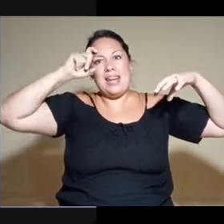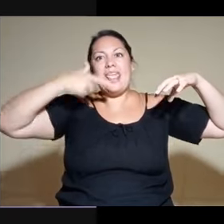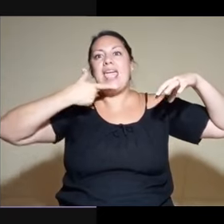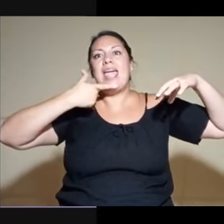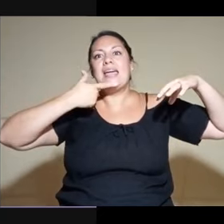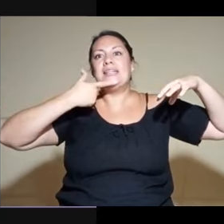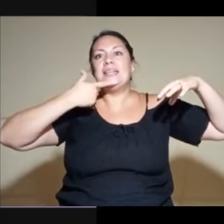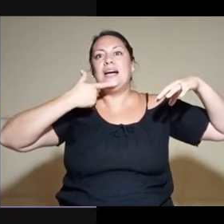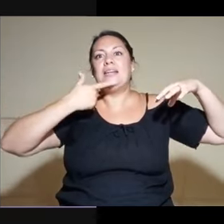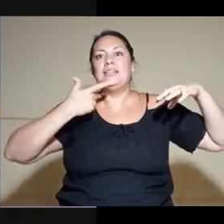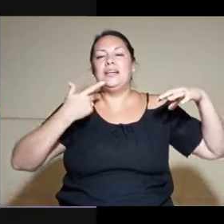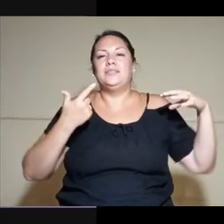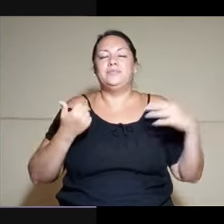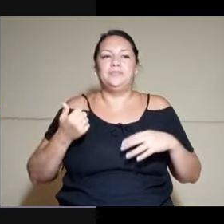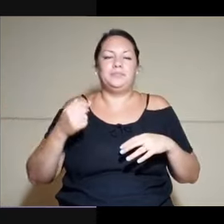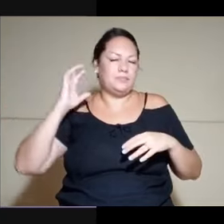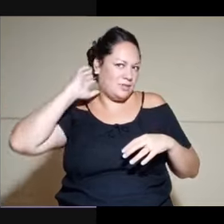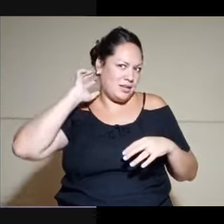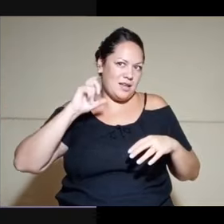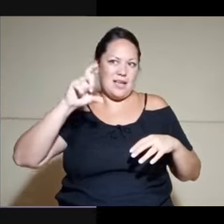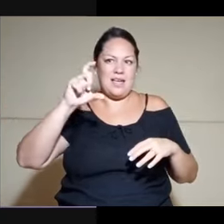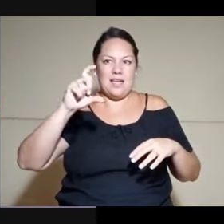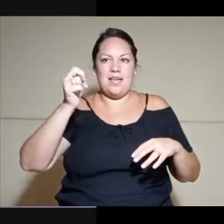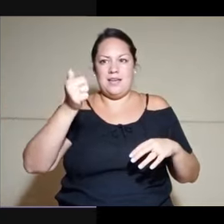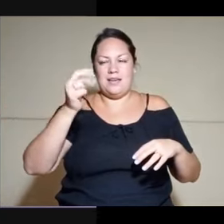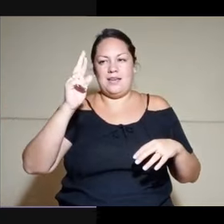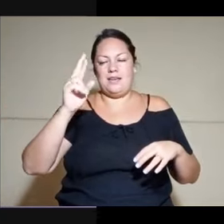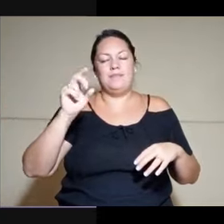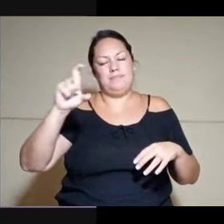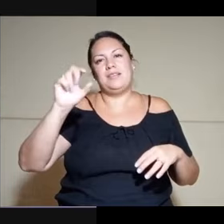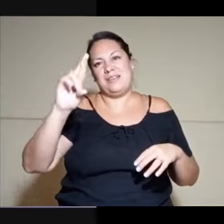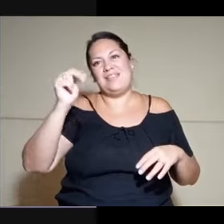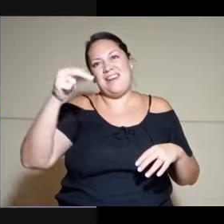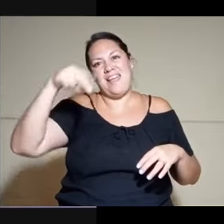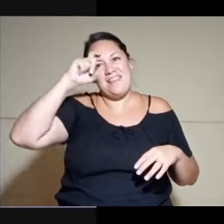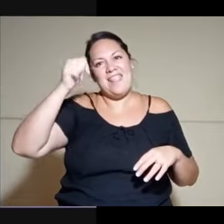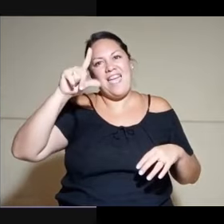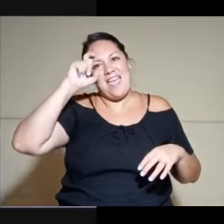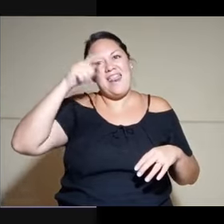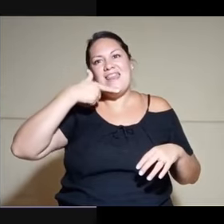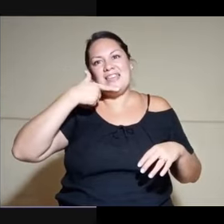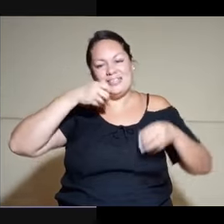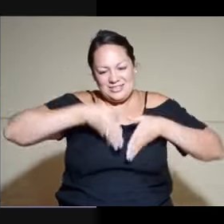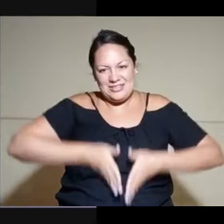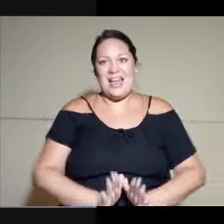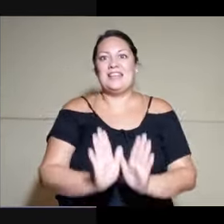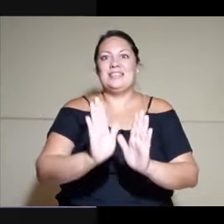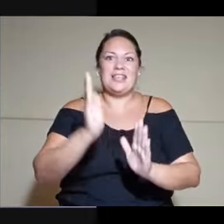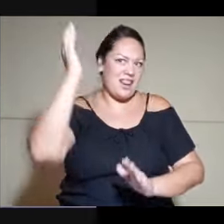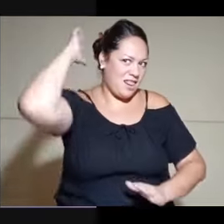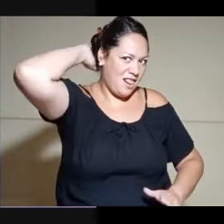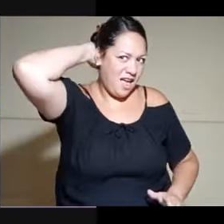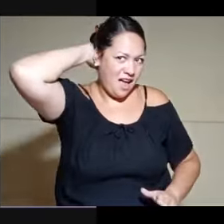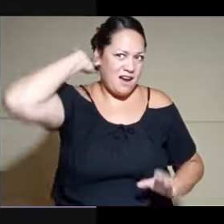pares craneales. ¿Y por qué se llaman craneales? Porque nacen acá en las estructuras del cráneo, no son como los nervios de la médula, ¿sí?, o los